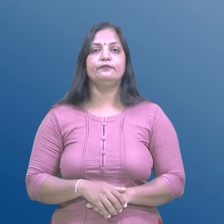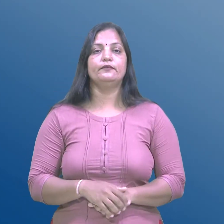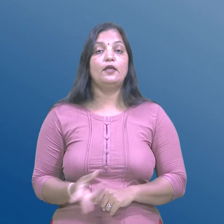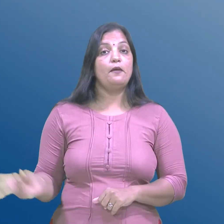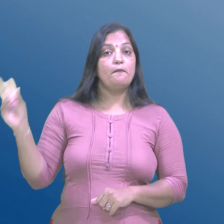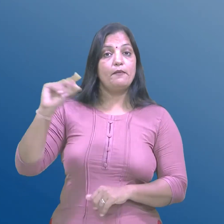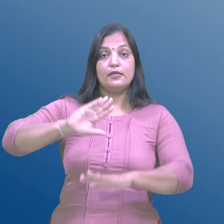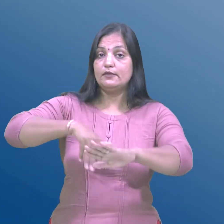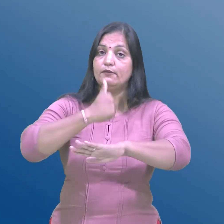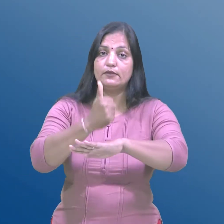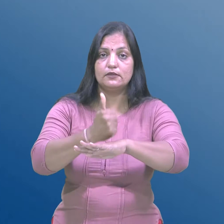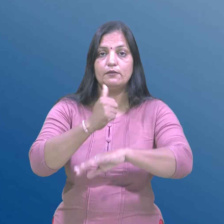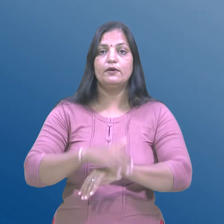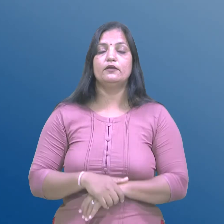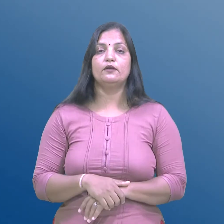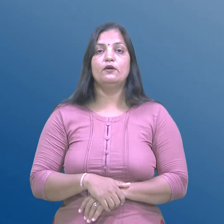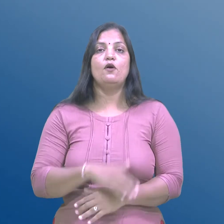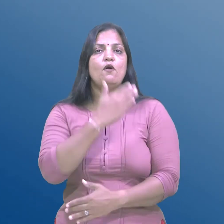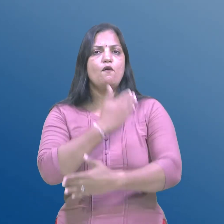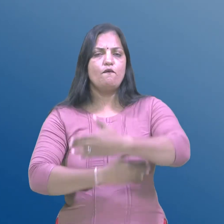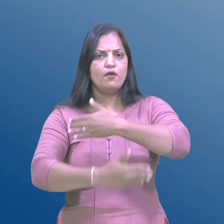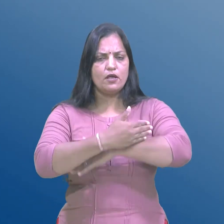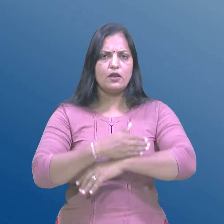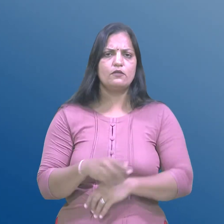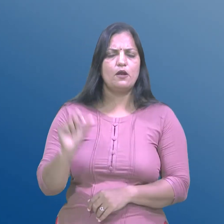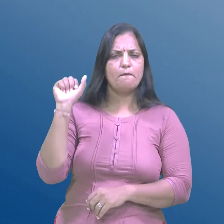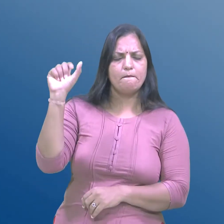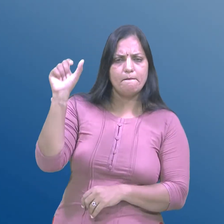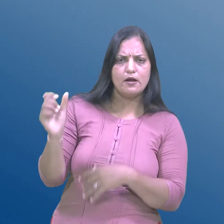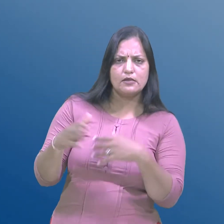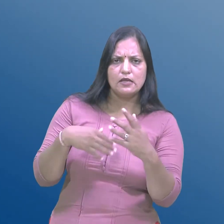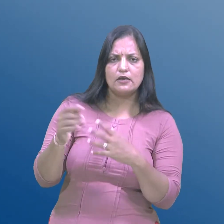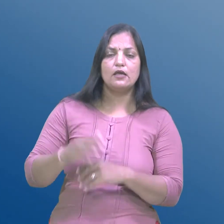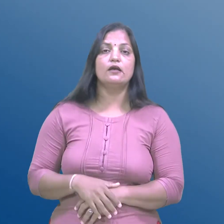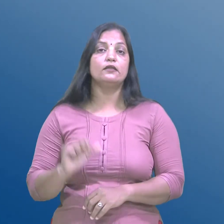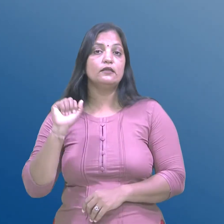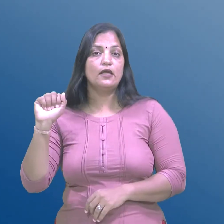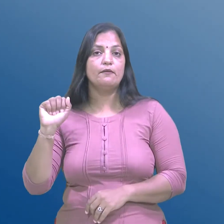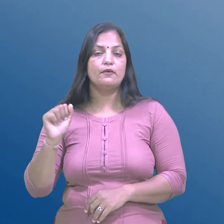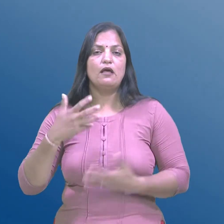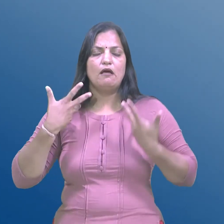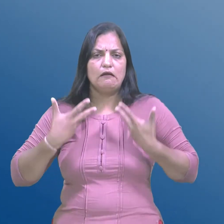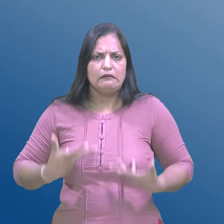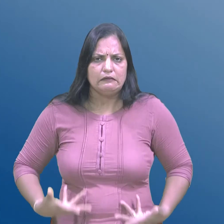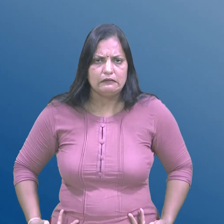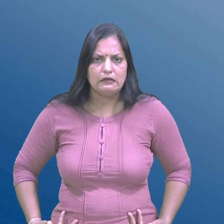પુનઃસ્થાપન એ વિકલાંગતા ધરાવતી વ્યક્તિઓને તેમના શારીરિક,